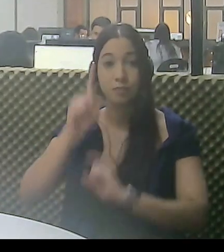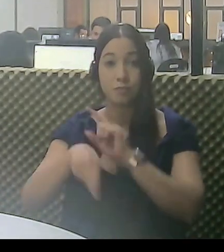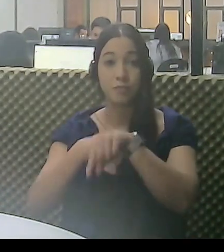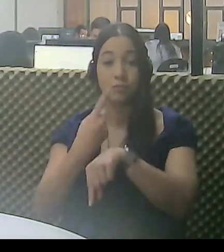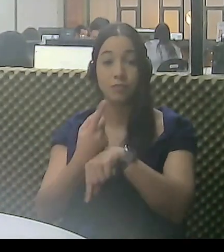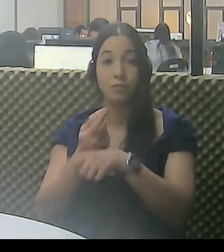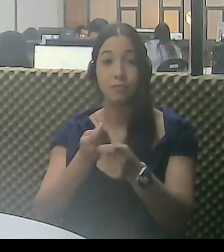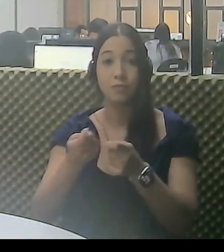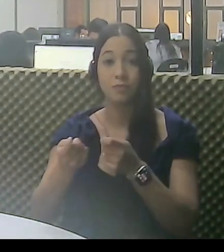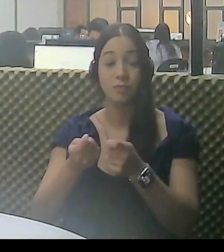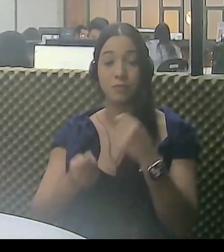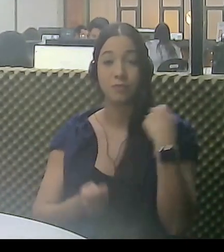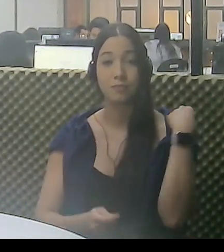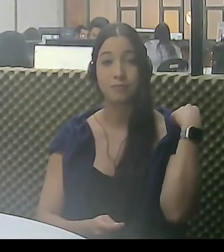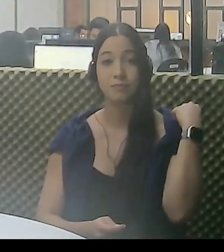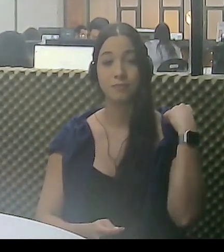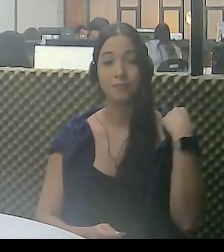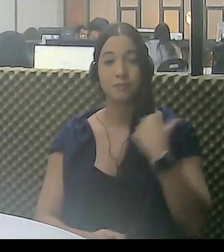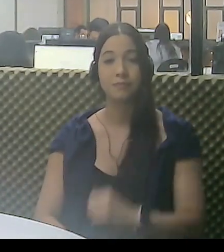e economia.